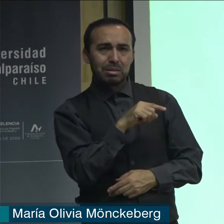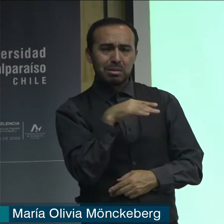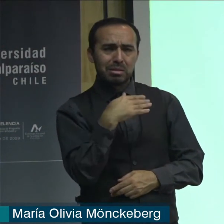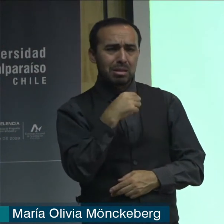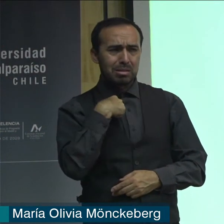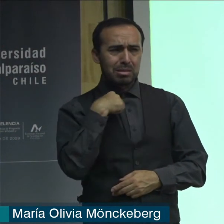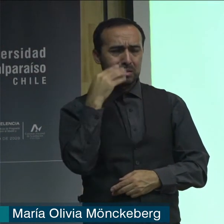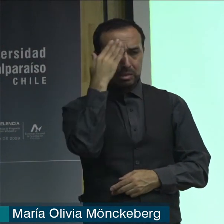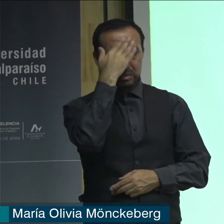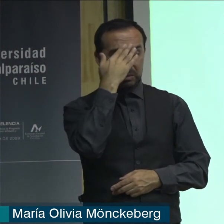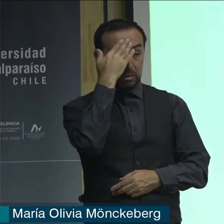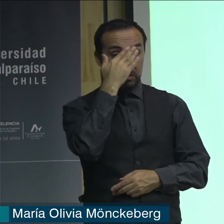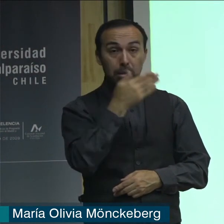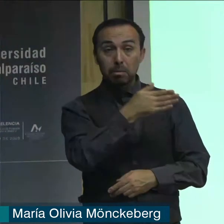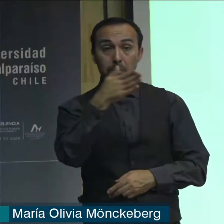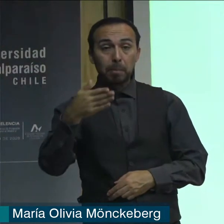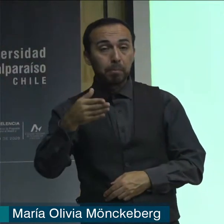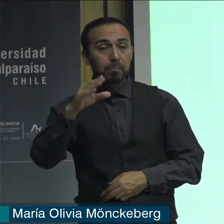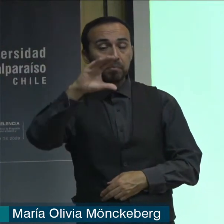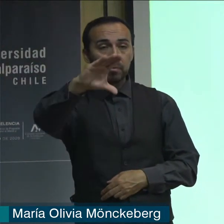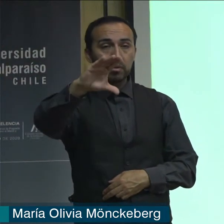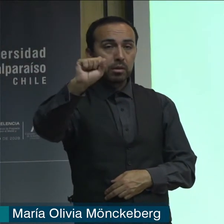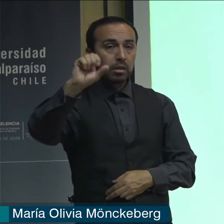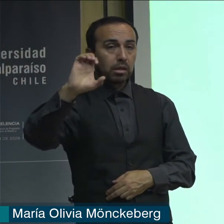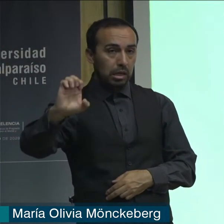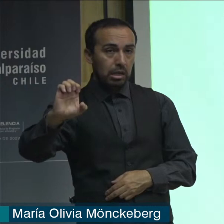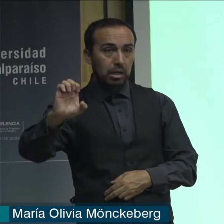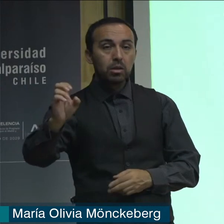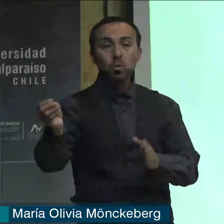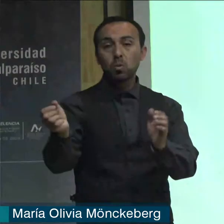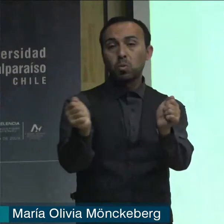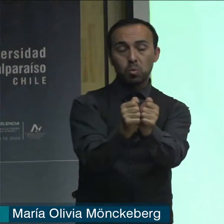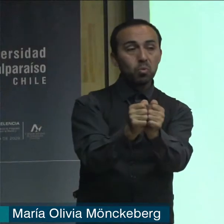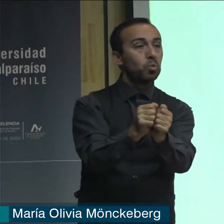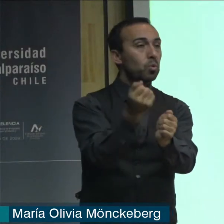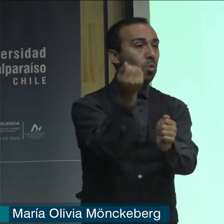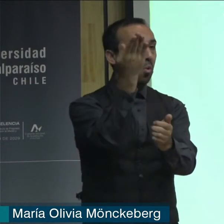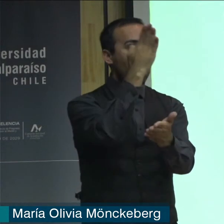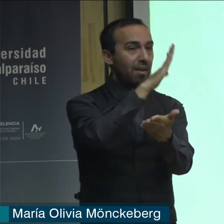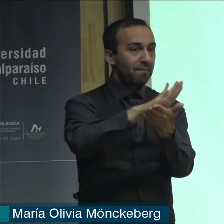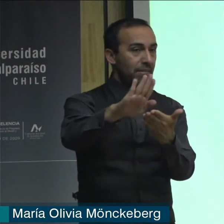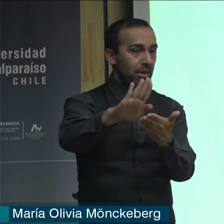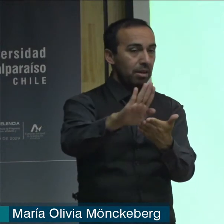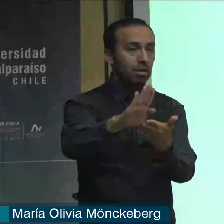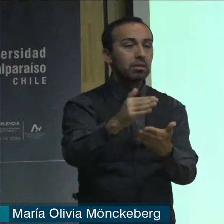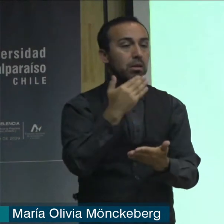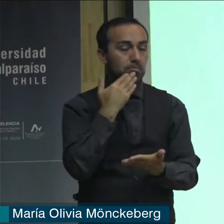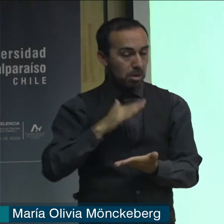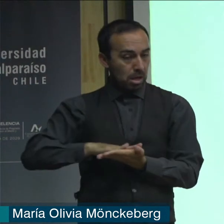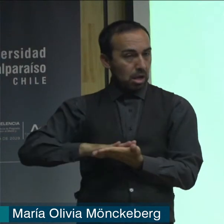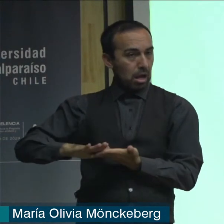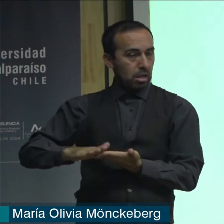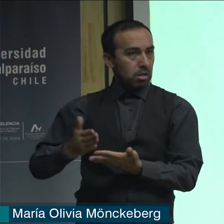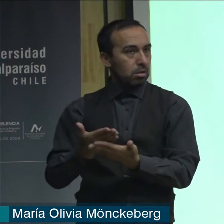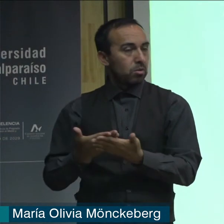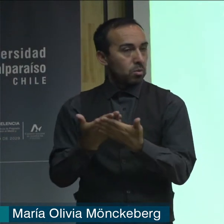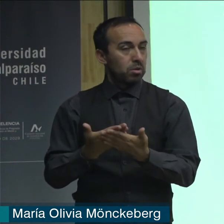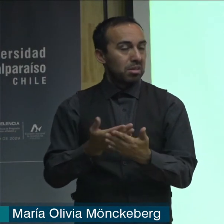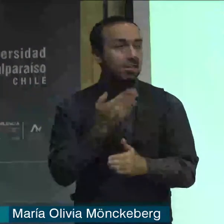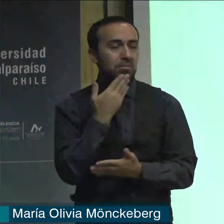y tanto él cae como las becas las becas también es la gratuidad se